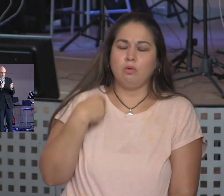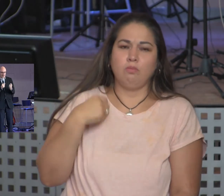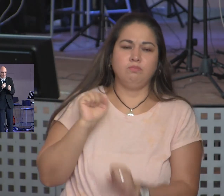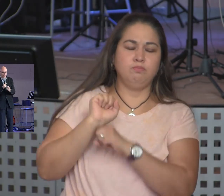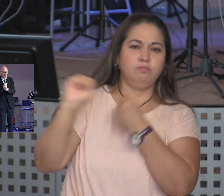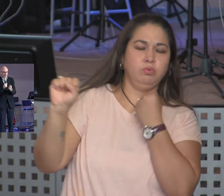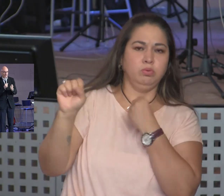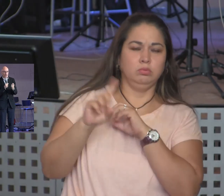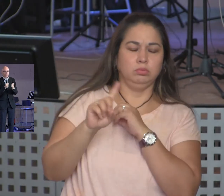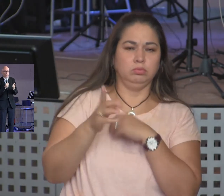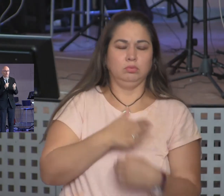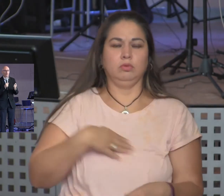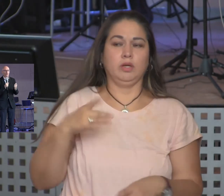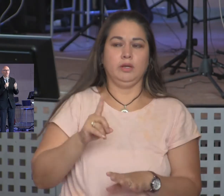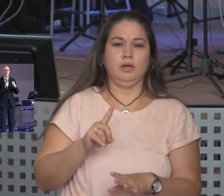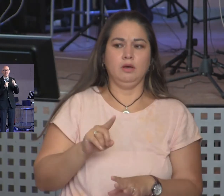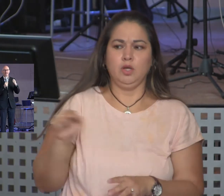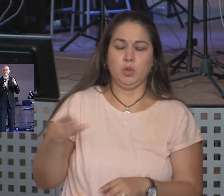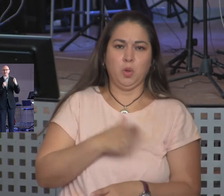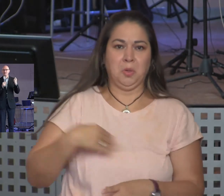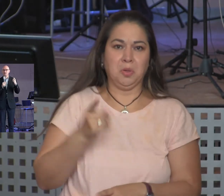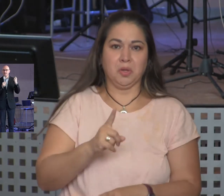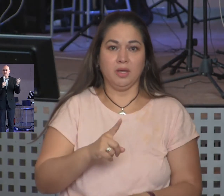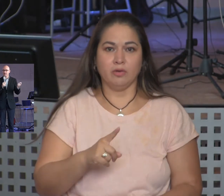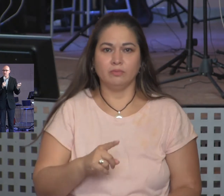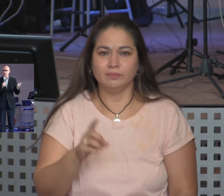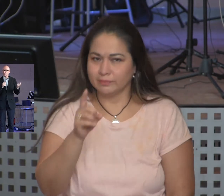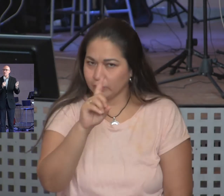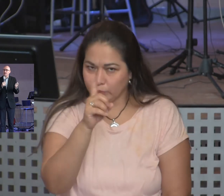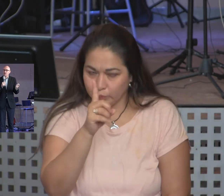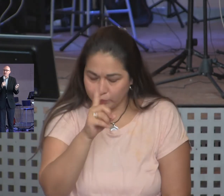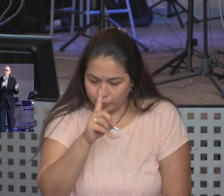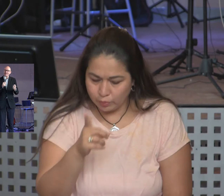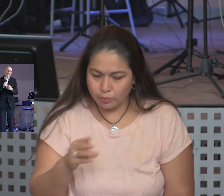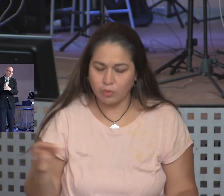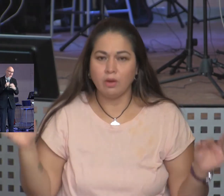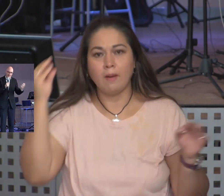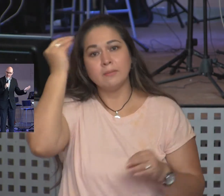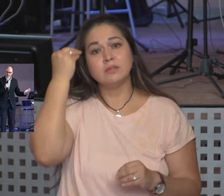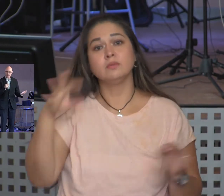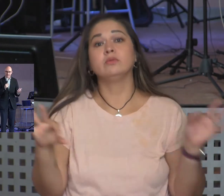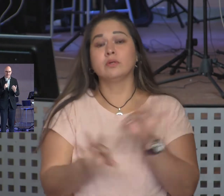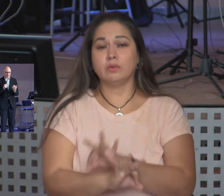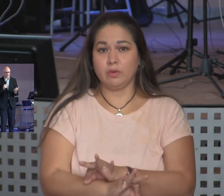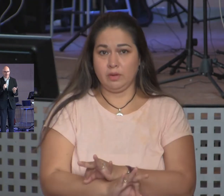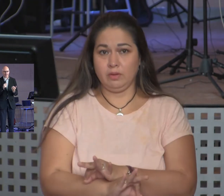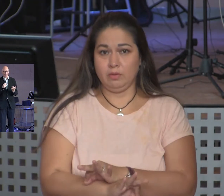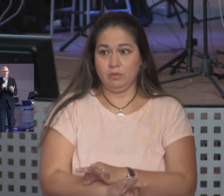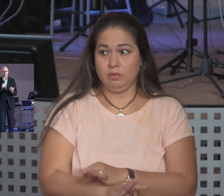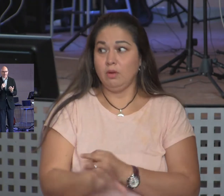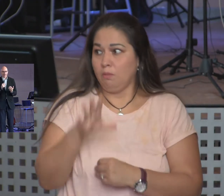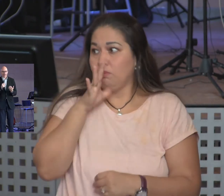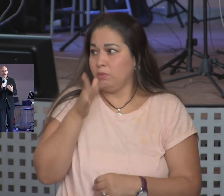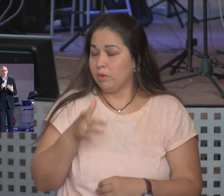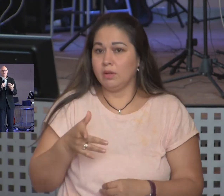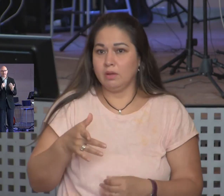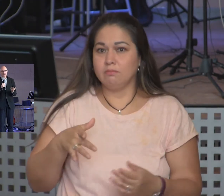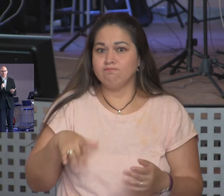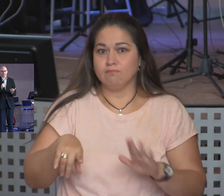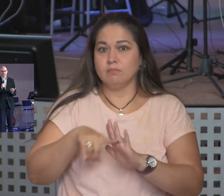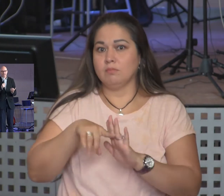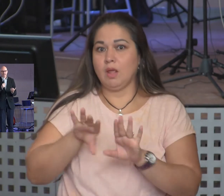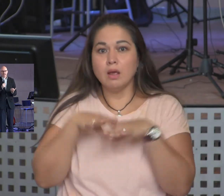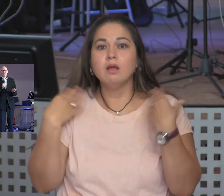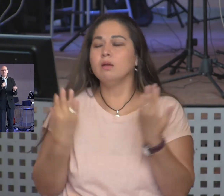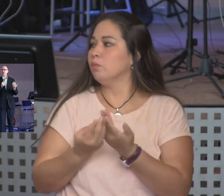A veces pensamos que no, el pueblo no estaba rechazando querer oír a Dios, como creo que no hay nadie que rechace el oír a